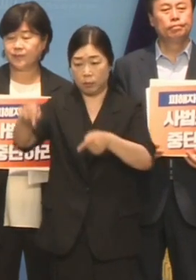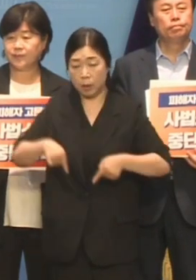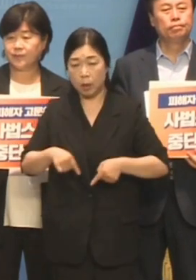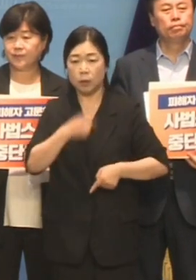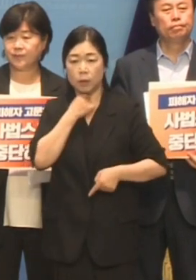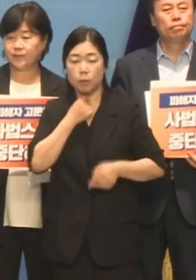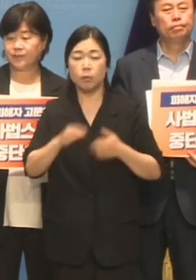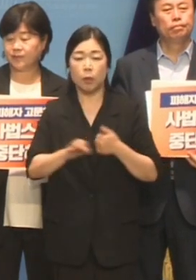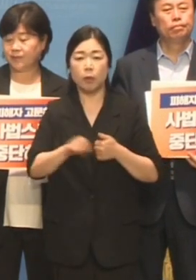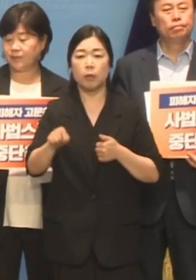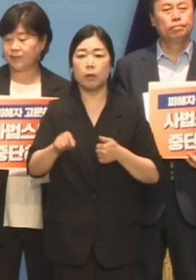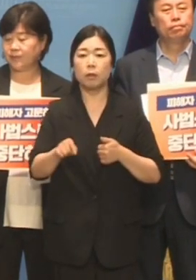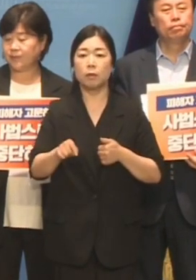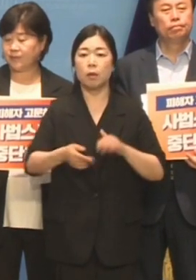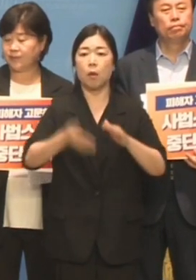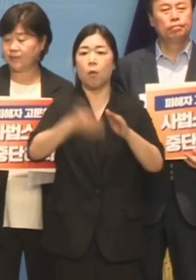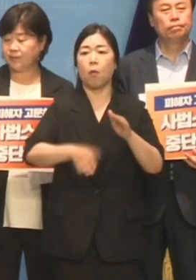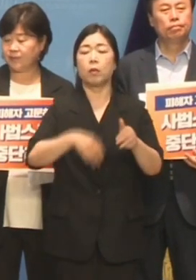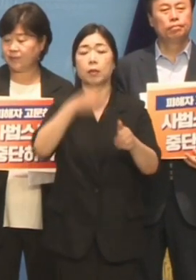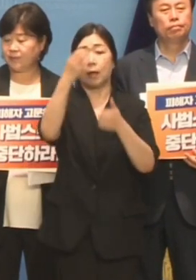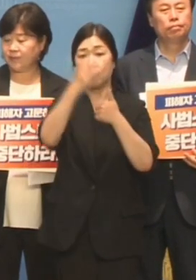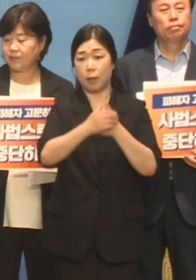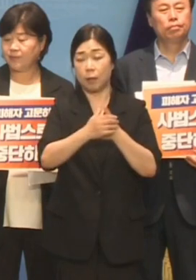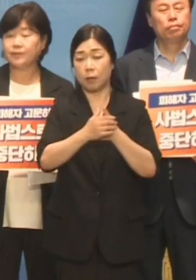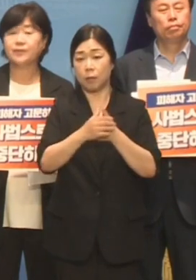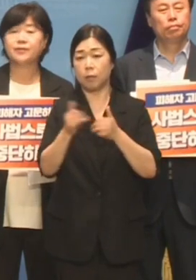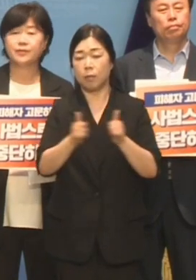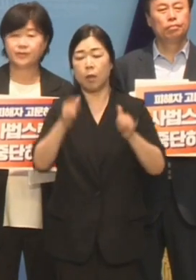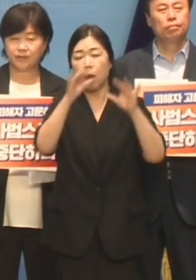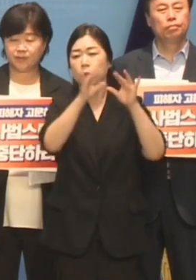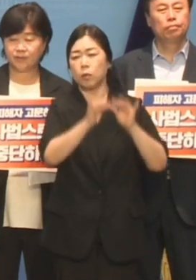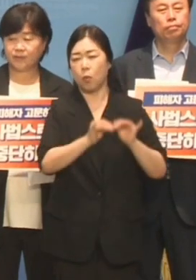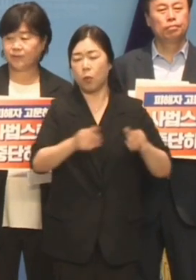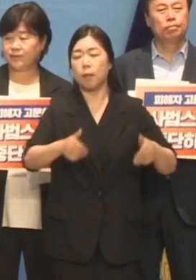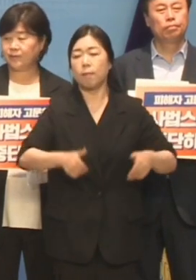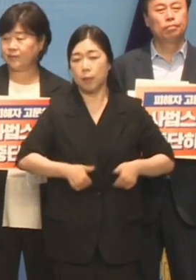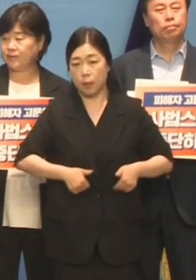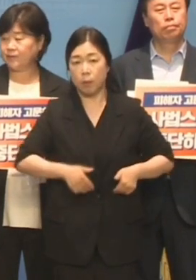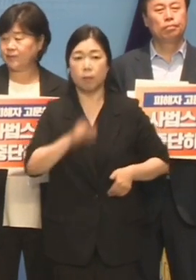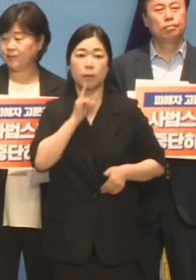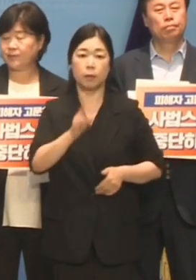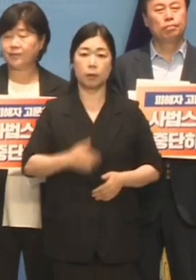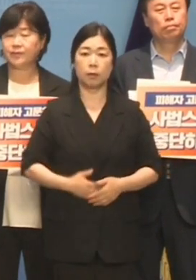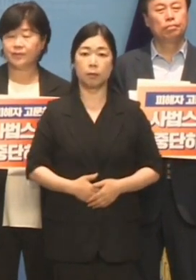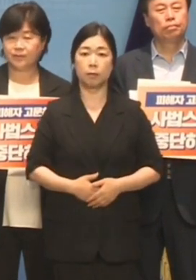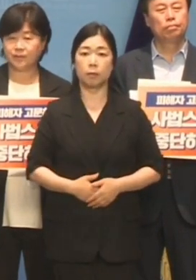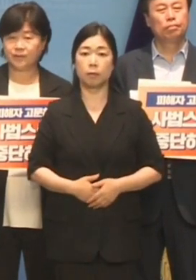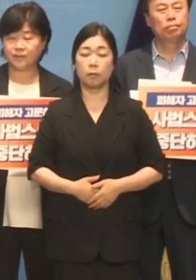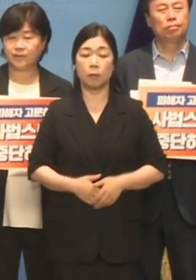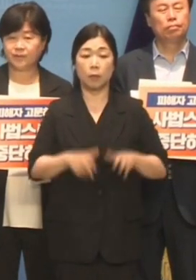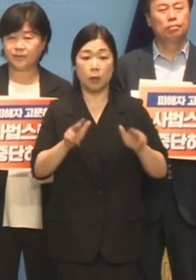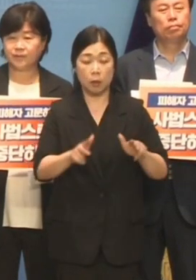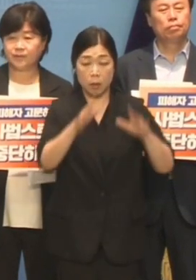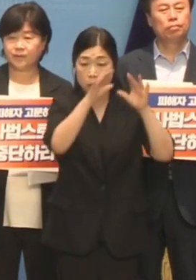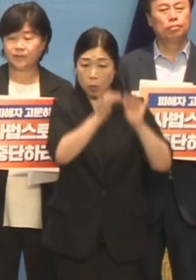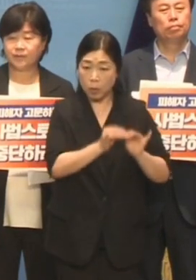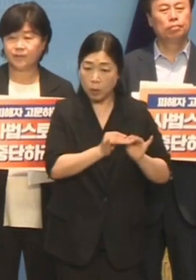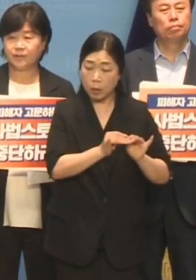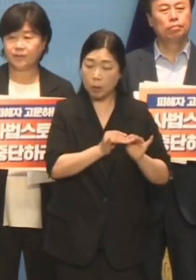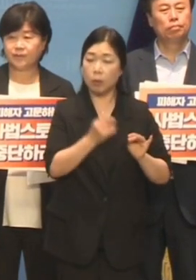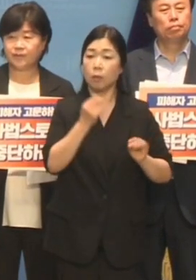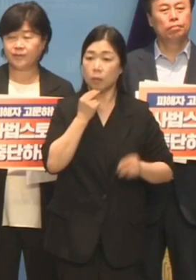이루어지려면 그 공탁금을 받을 사람들의 동의가 있어야 된다는 것입니다. 지금 이 사안의